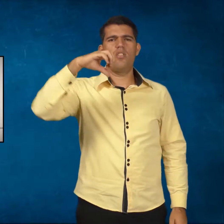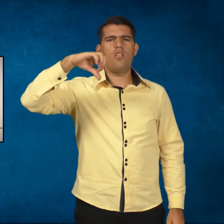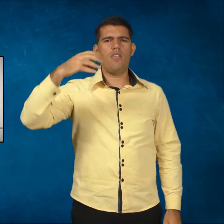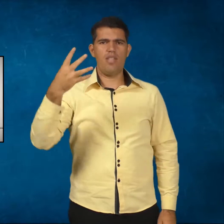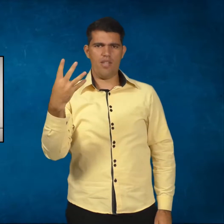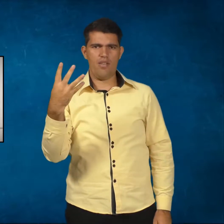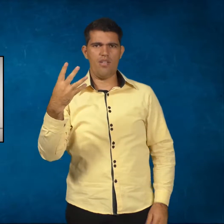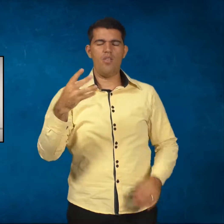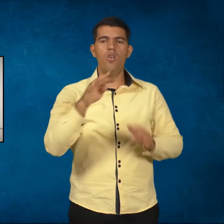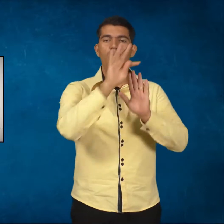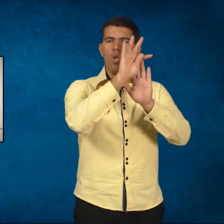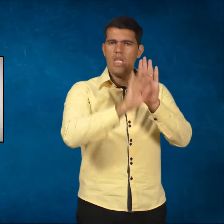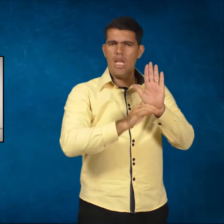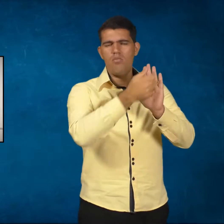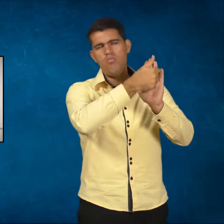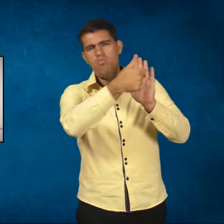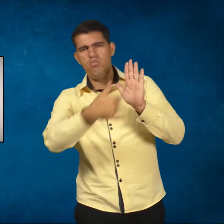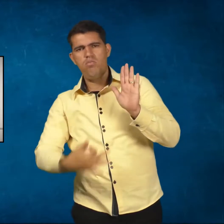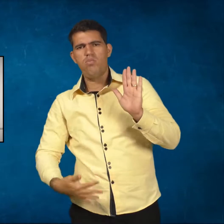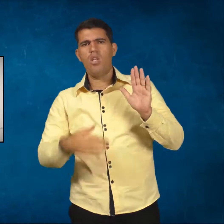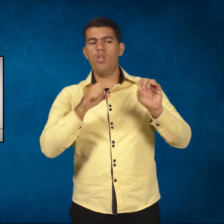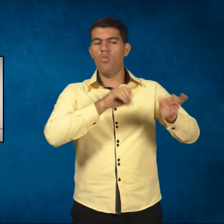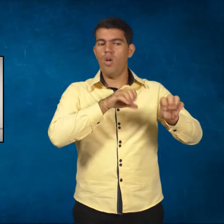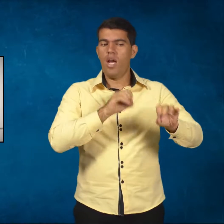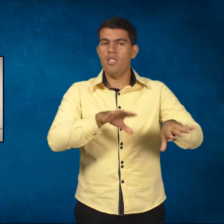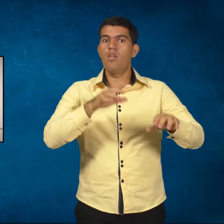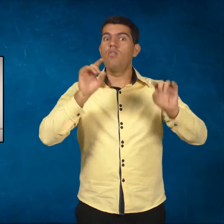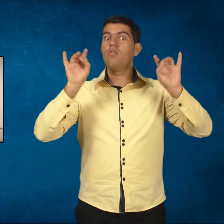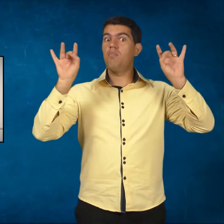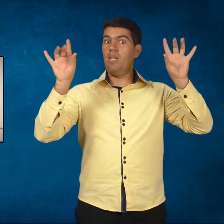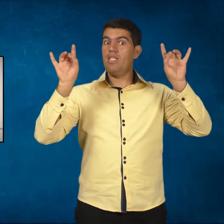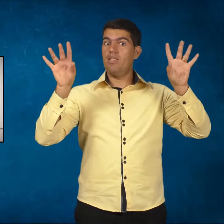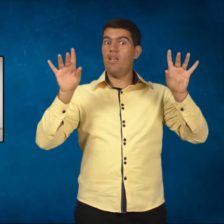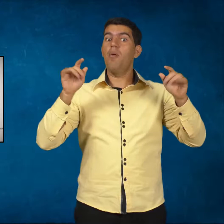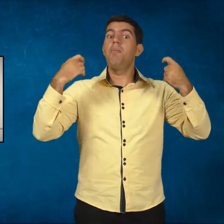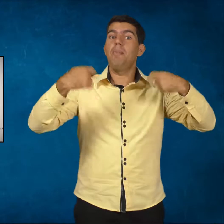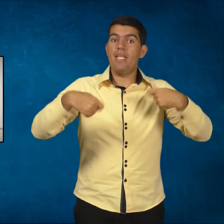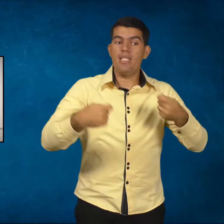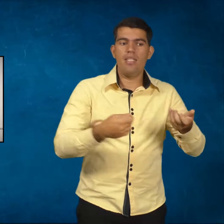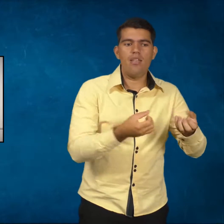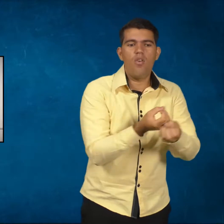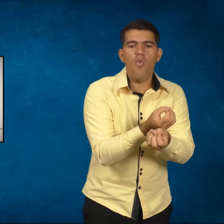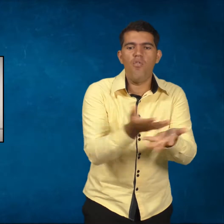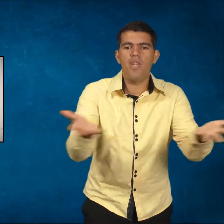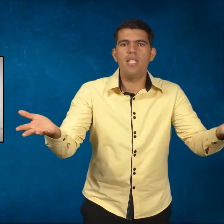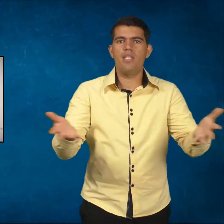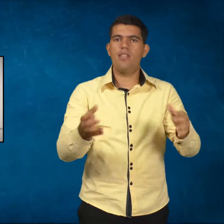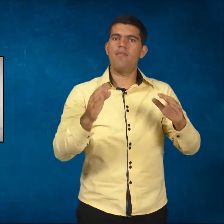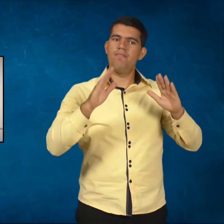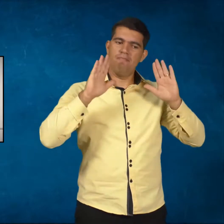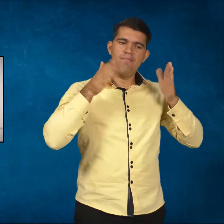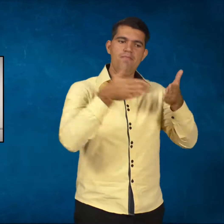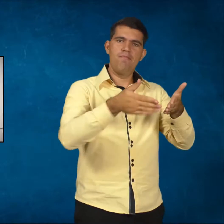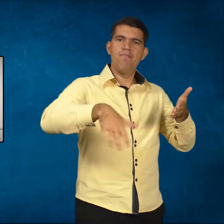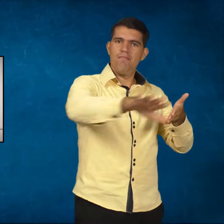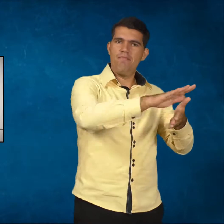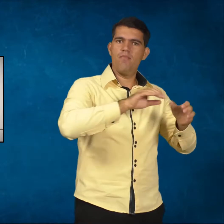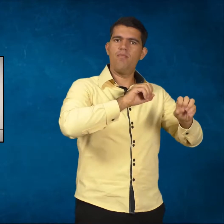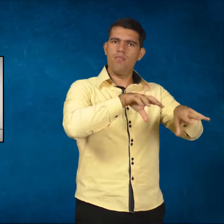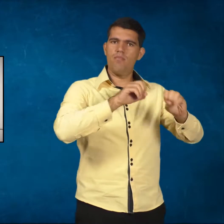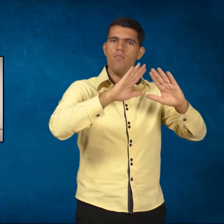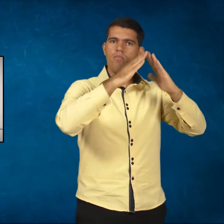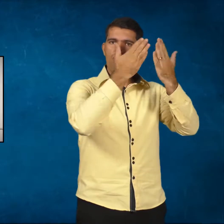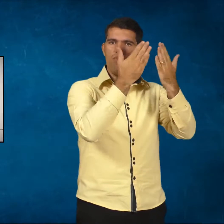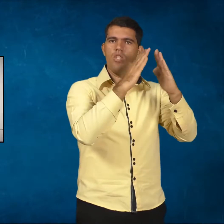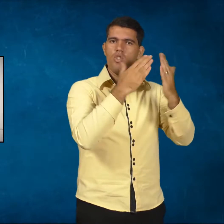9.394. O texto confirma que a educação especial deve ser oferecida preferencialmente na rede regular de ensino